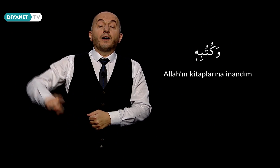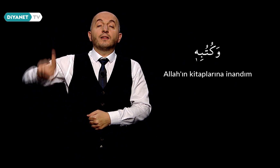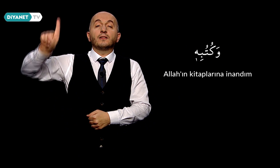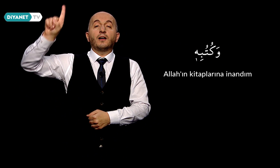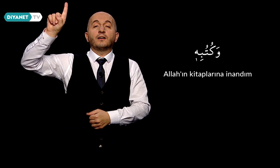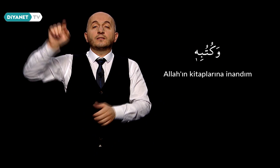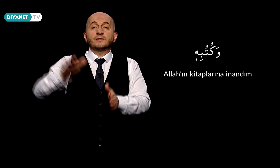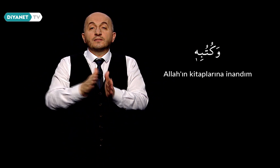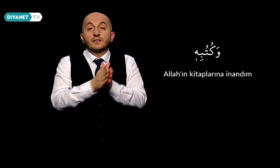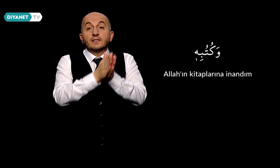Allah'ın